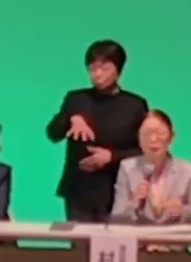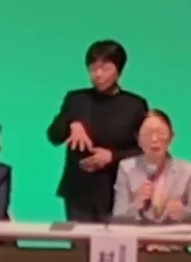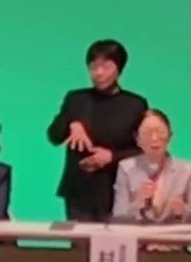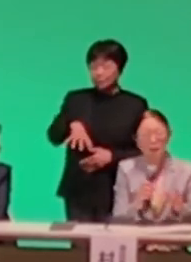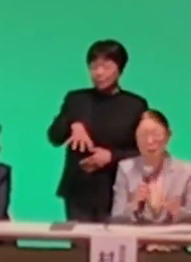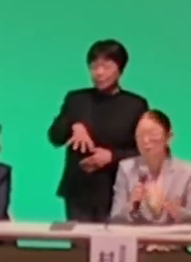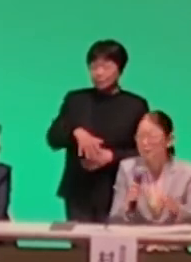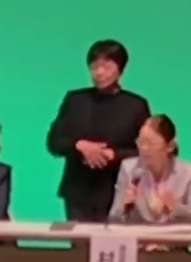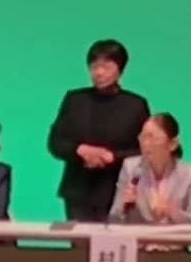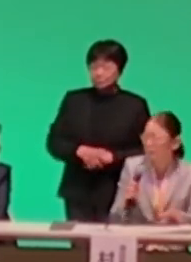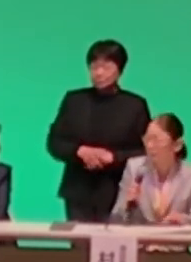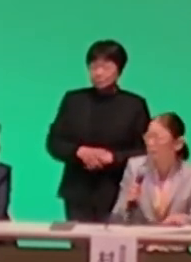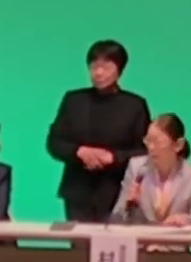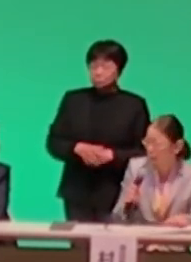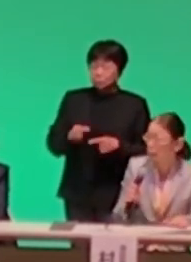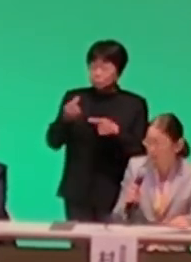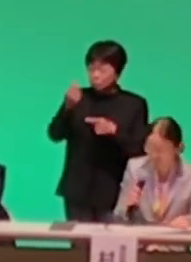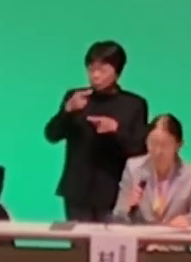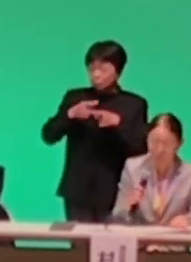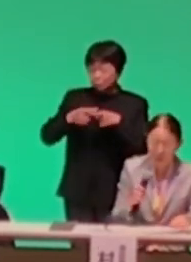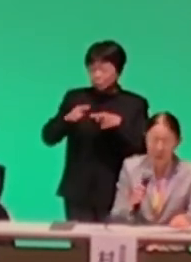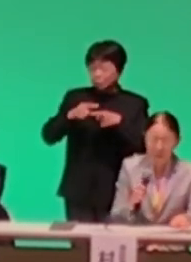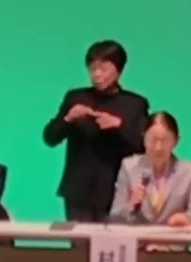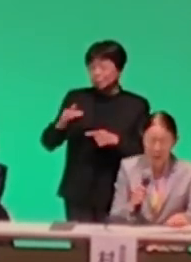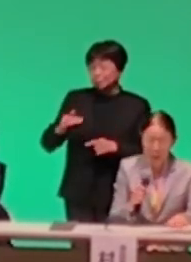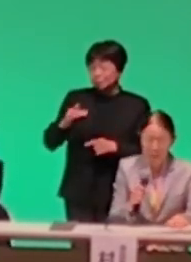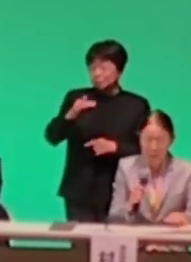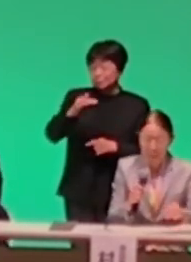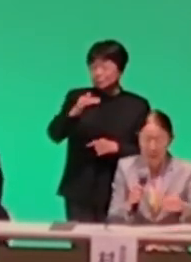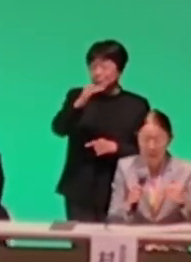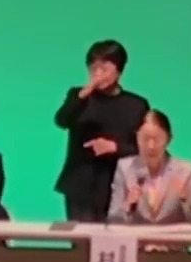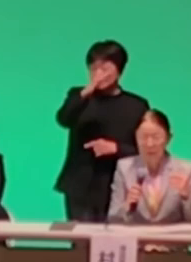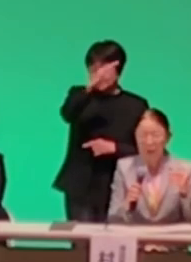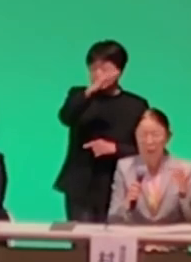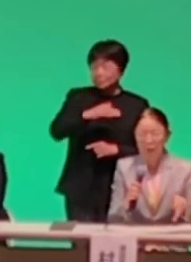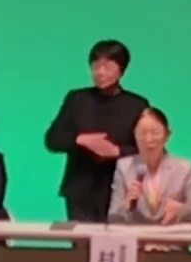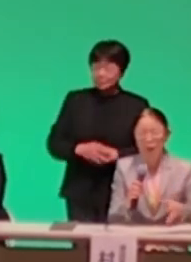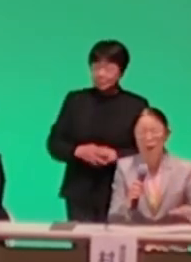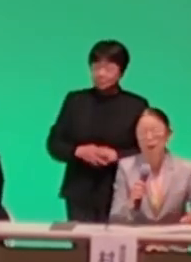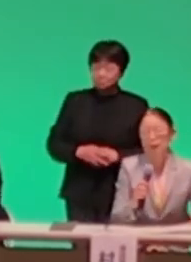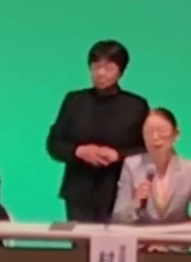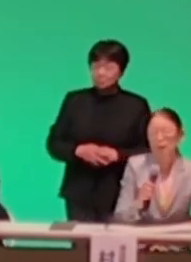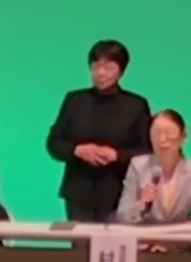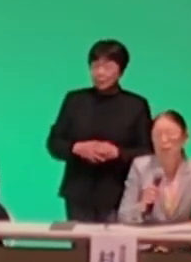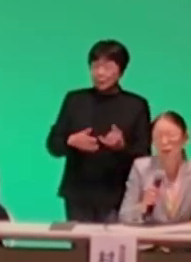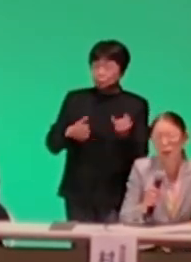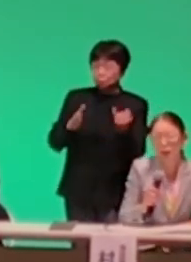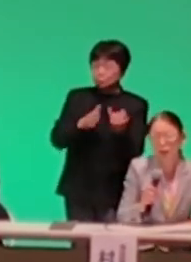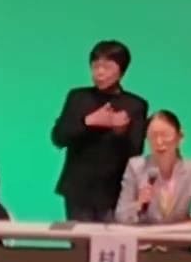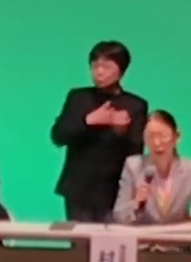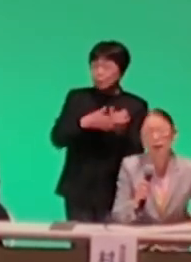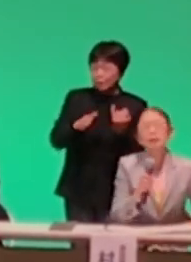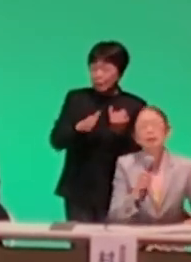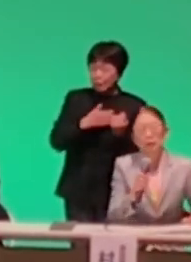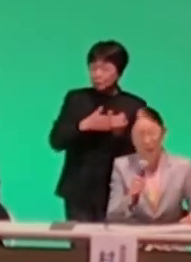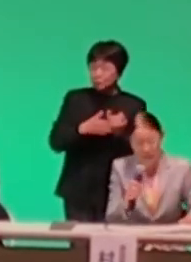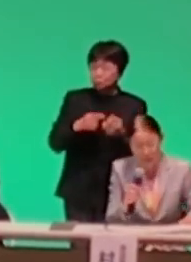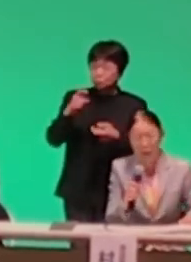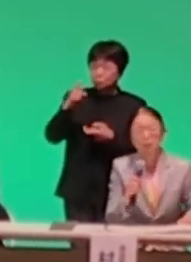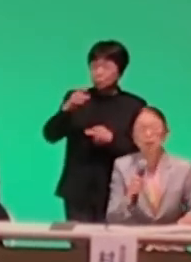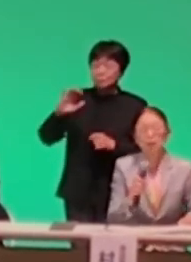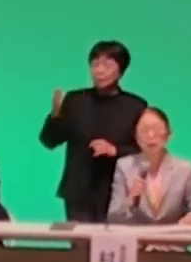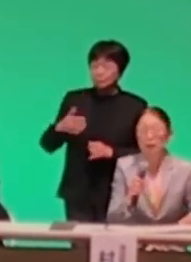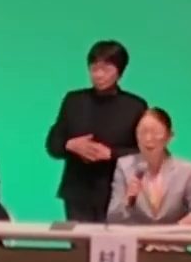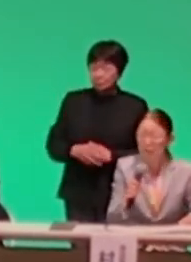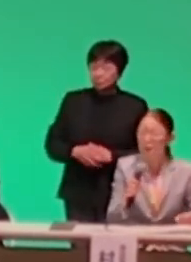それでも制度は少しずつ良くなってきてる。で実はあのセクハラって均等法に最初はなかったん